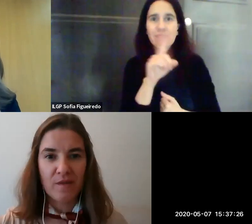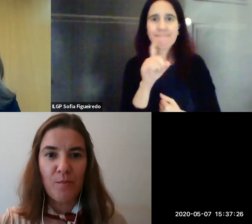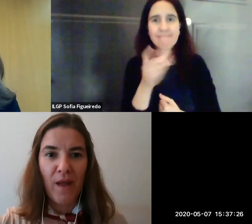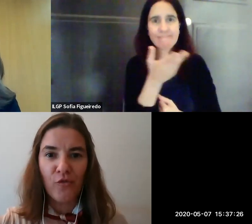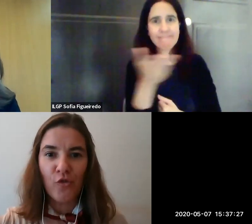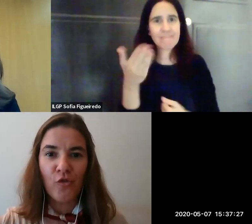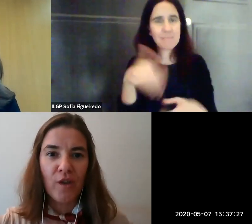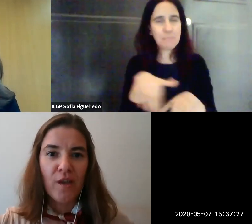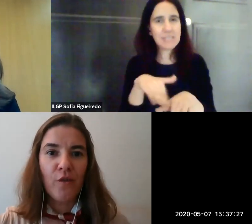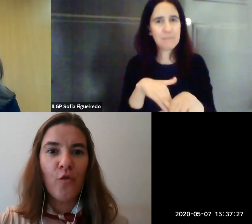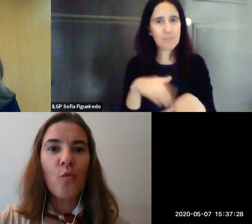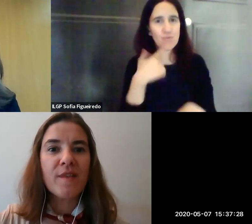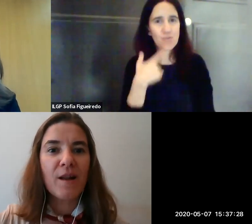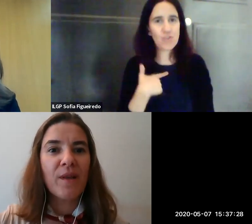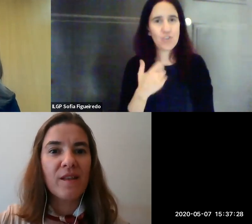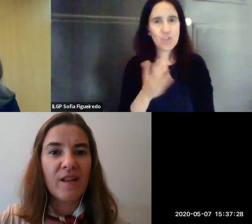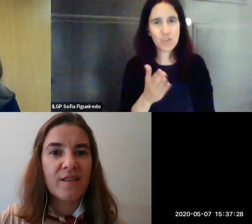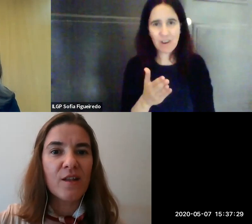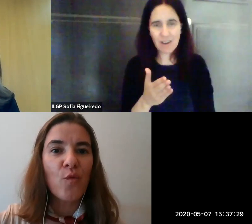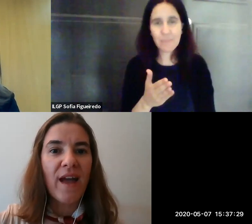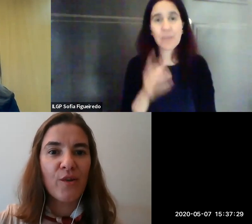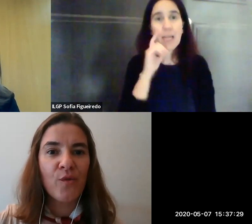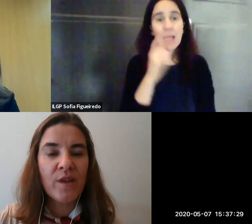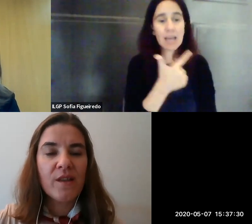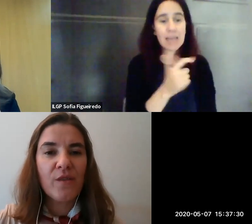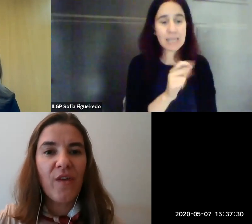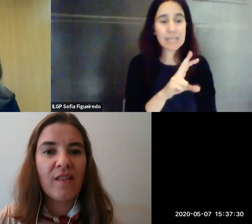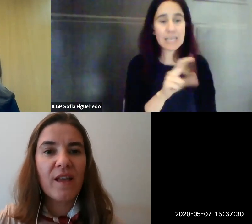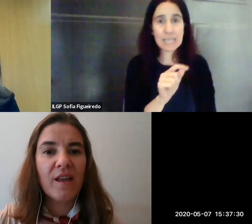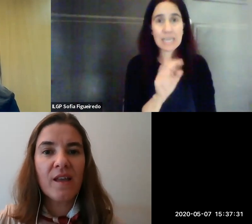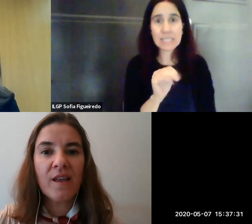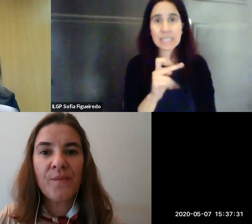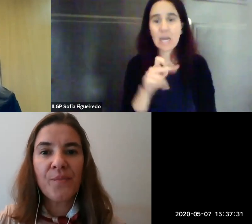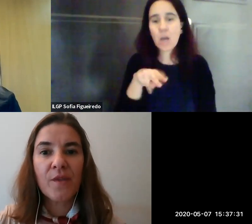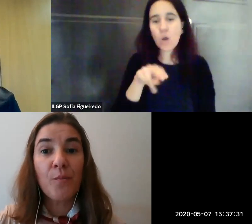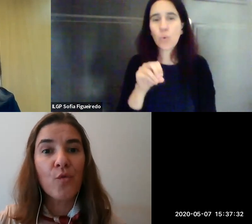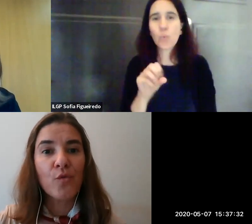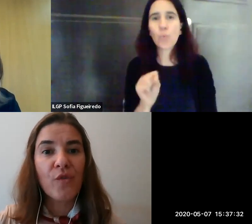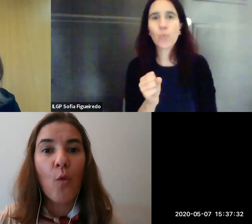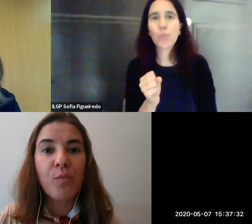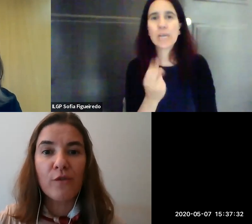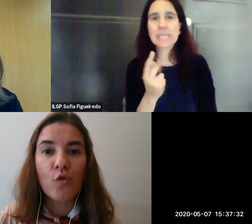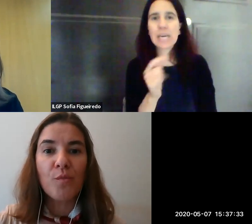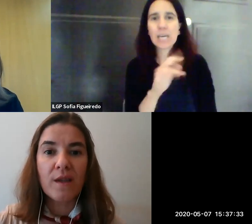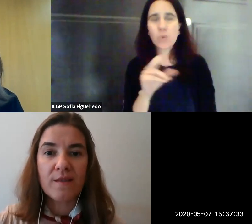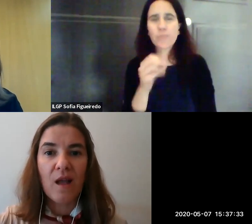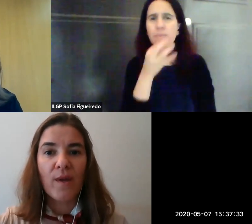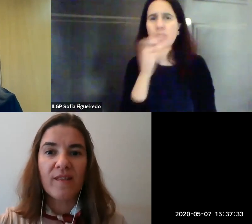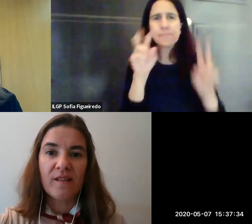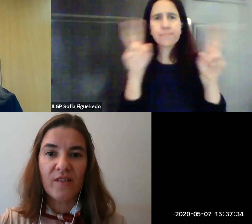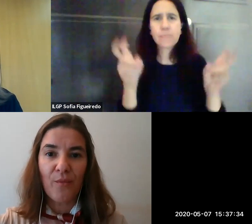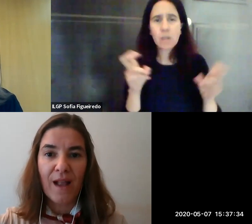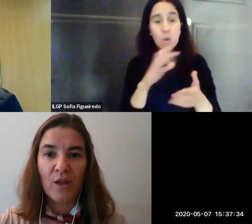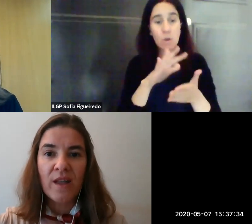nossos participantes. Vou começar pela Teresa Nogueiro, que pergunta: o plano de comunicação